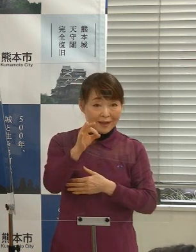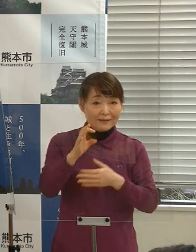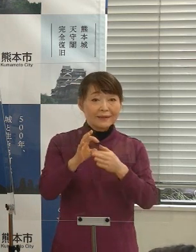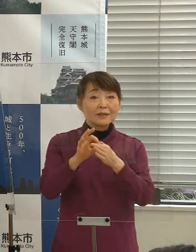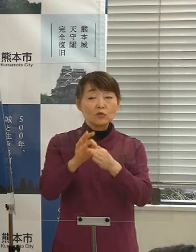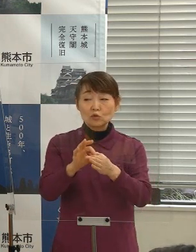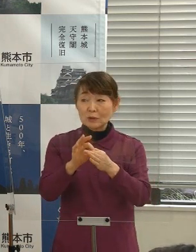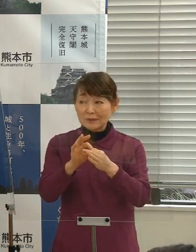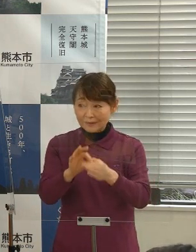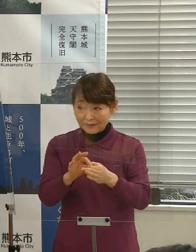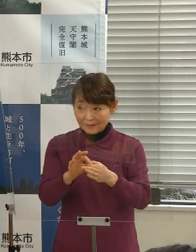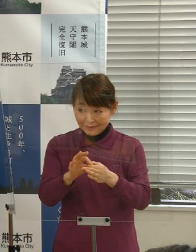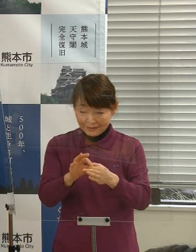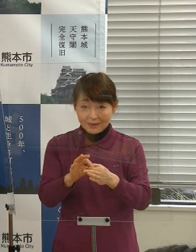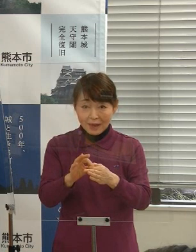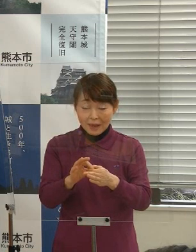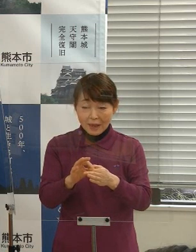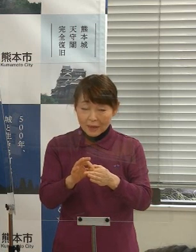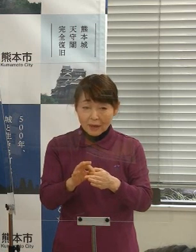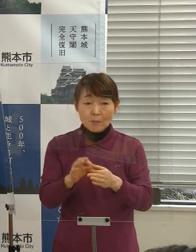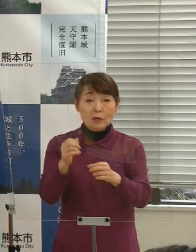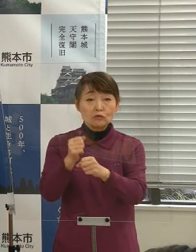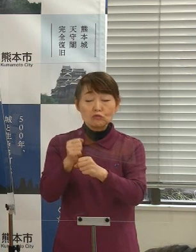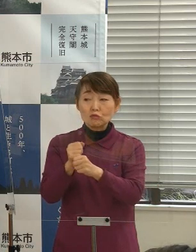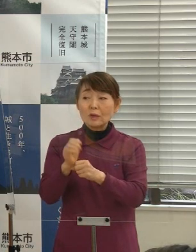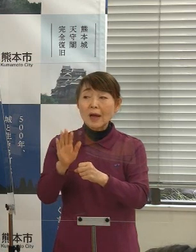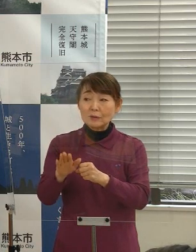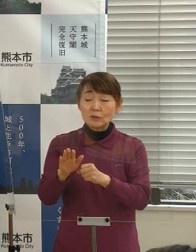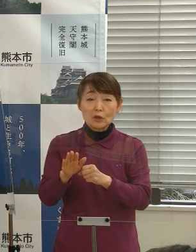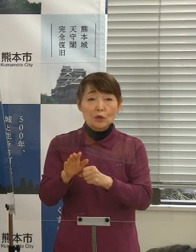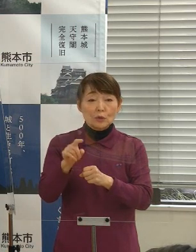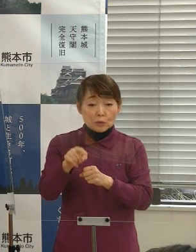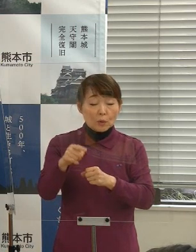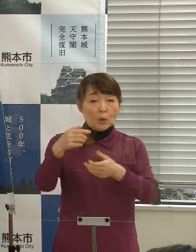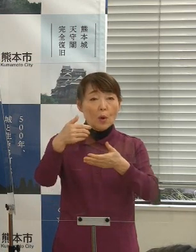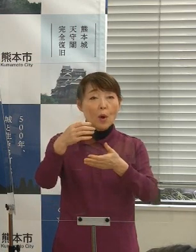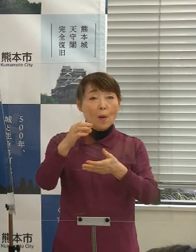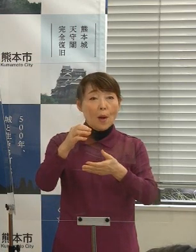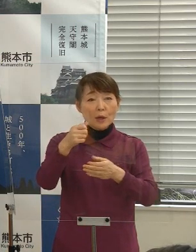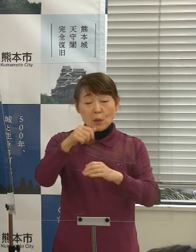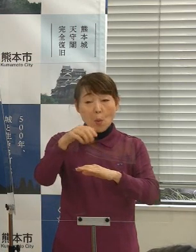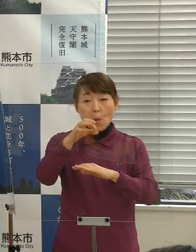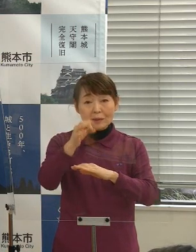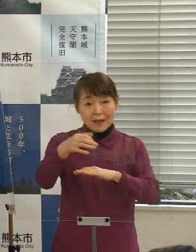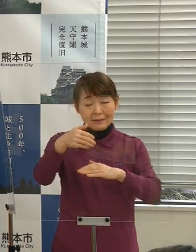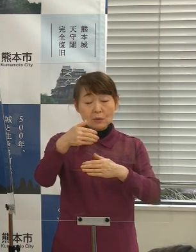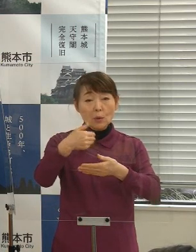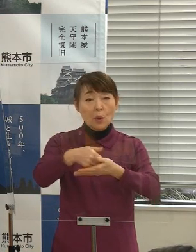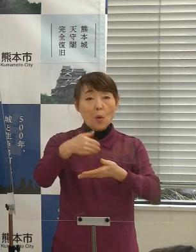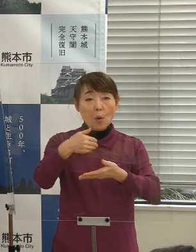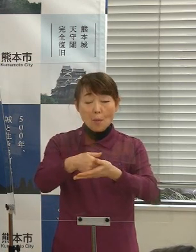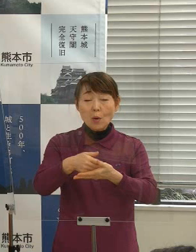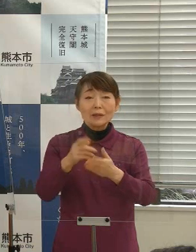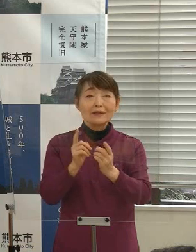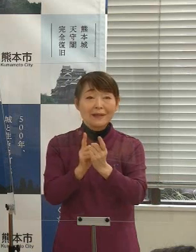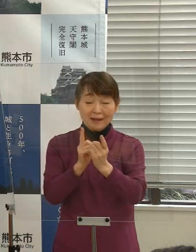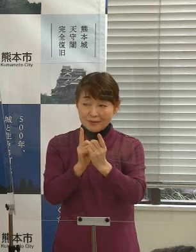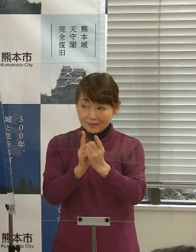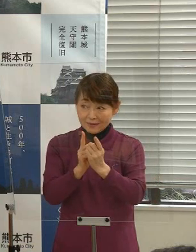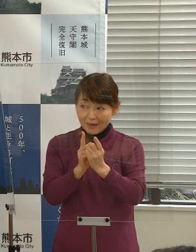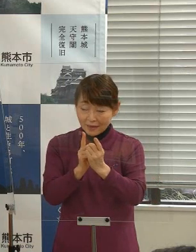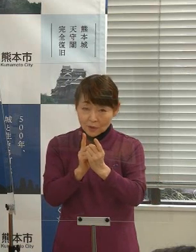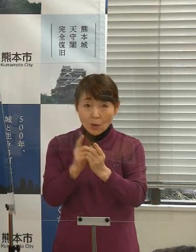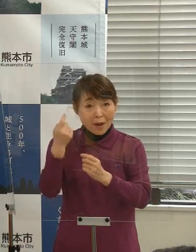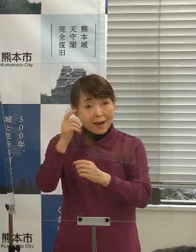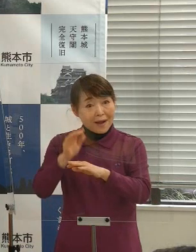など、取り組んでおられましたが、はい、今回のその要望に対しての、改めての市長の、見解ということ、それから今後の対応